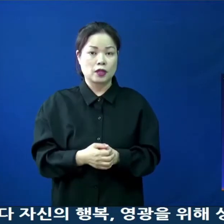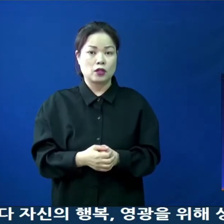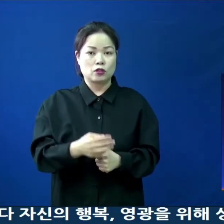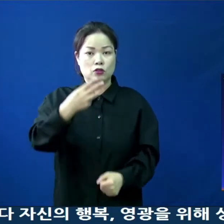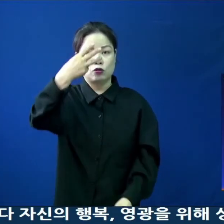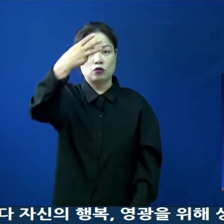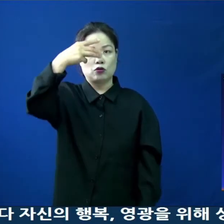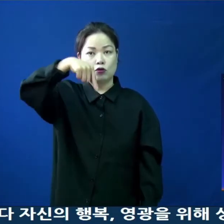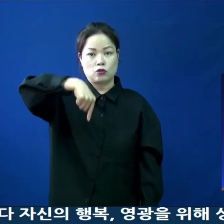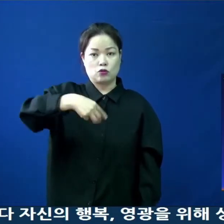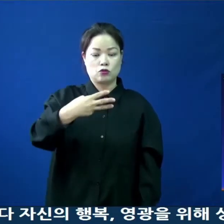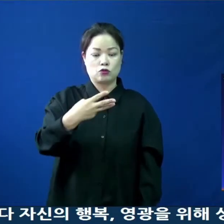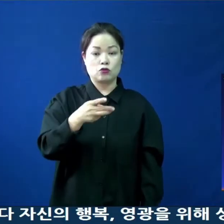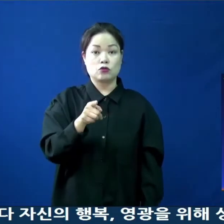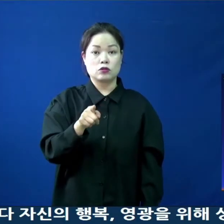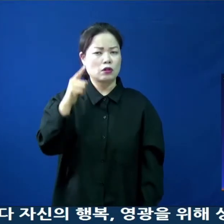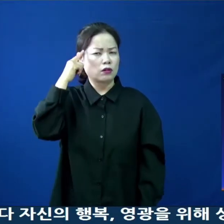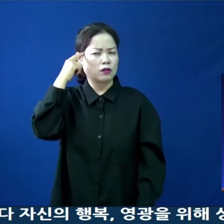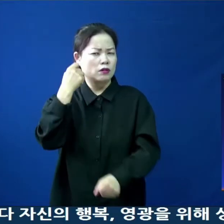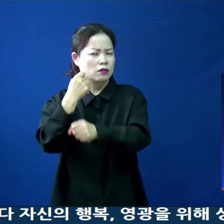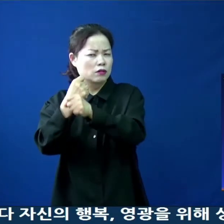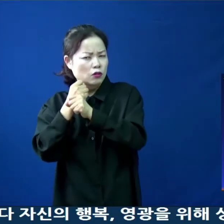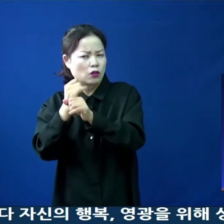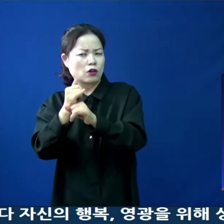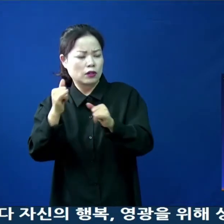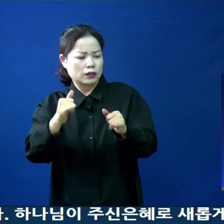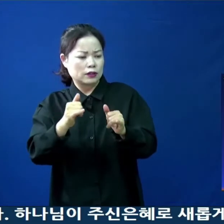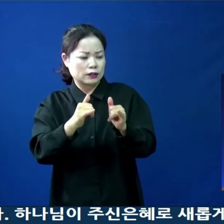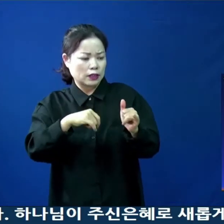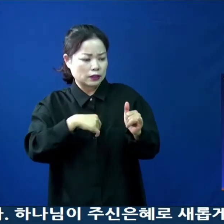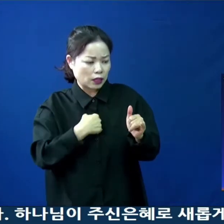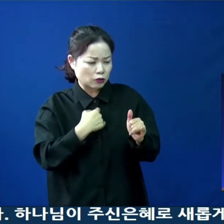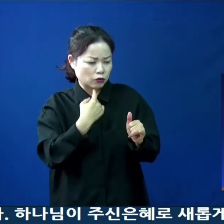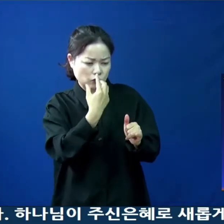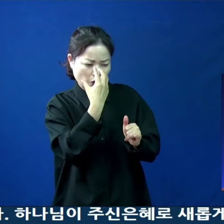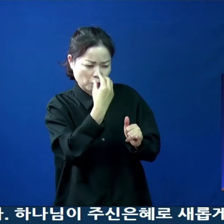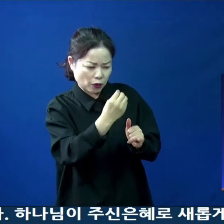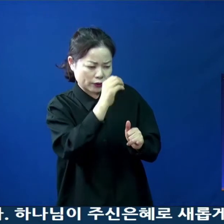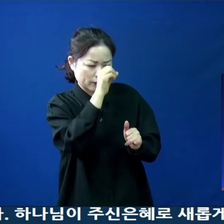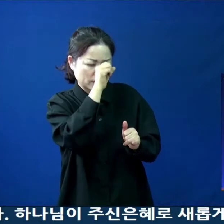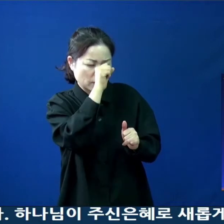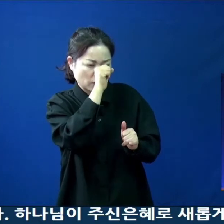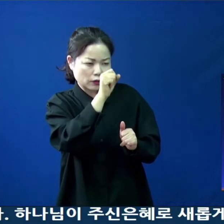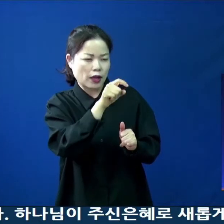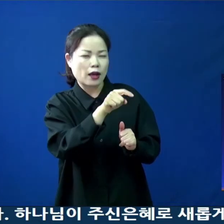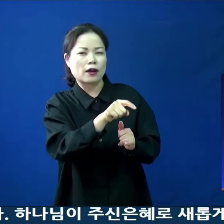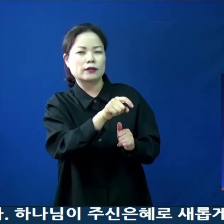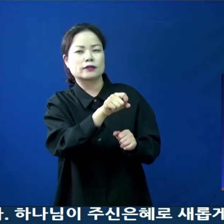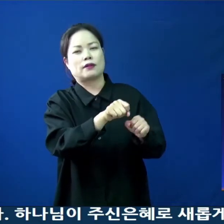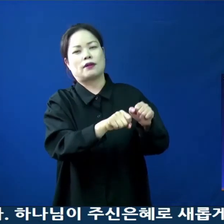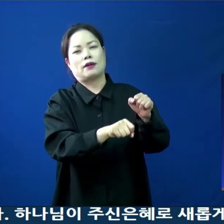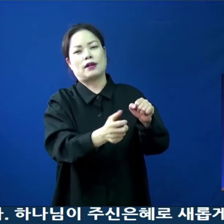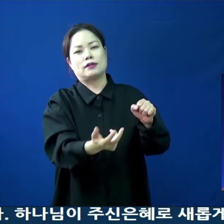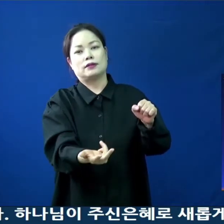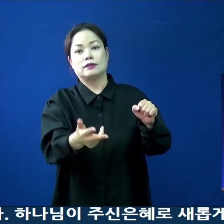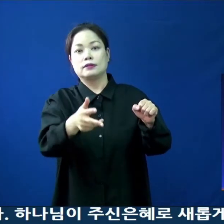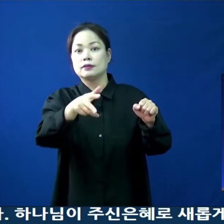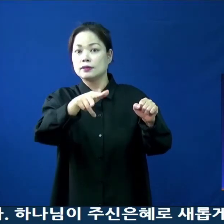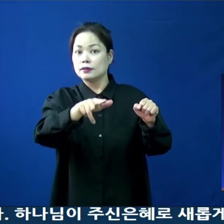루터는 주석에서 이렇게 얘기했습니다. 사람은 자기 눈에 보기에 선한 것을 행한다